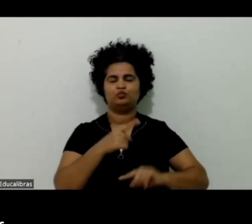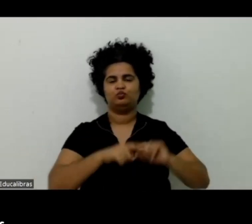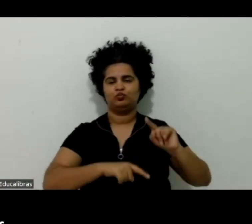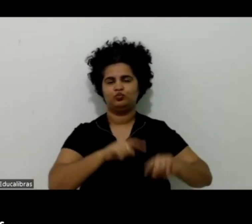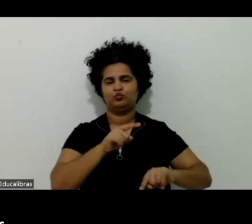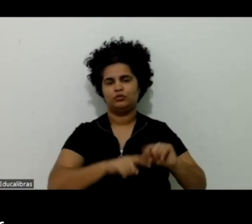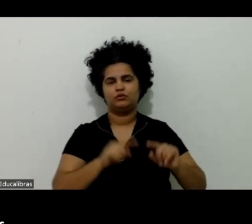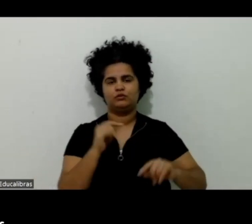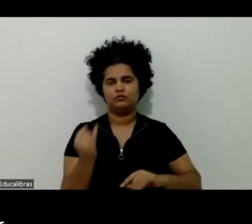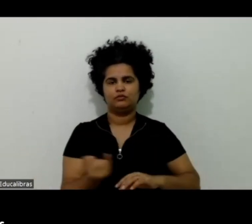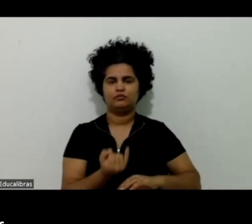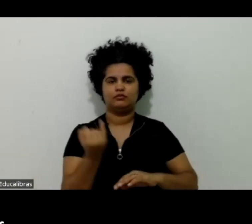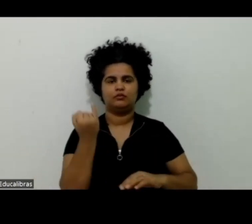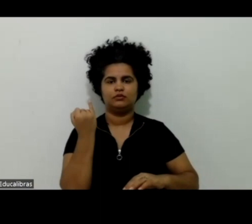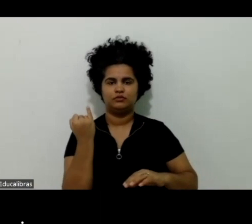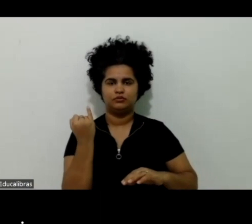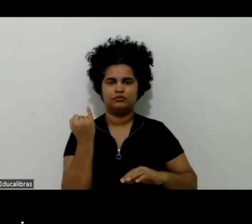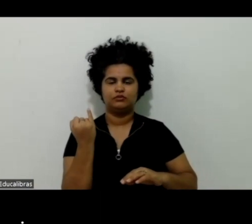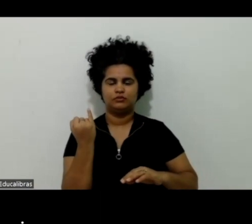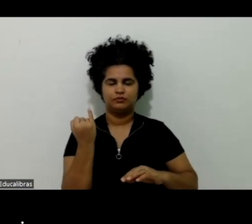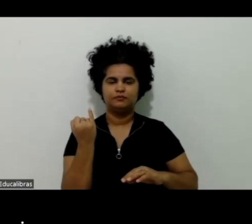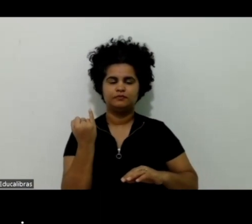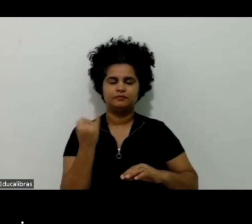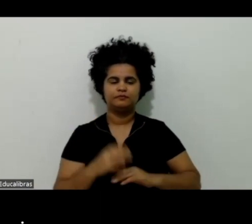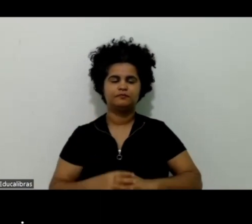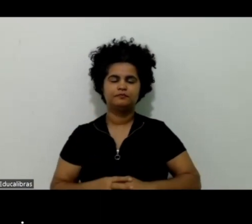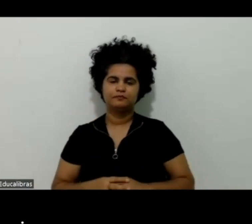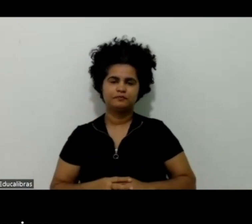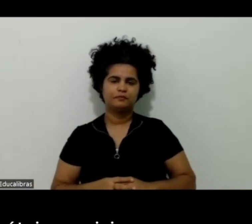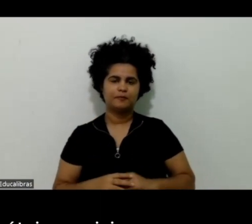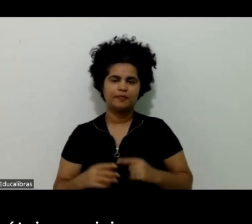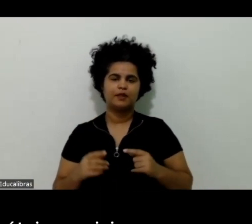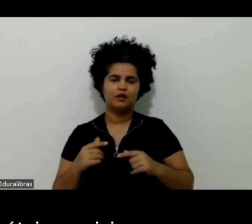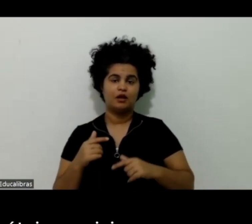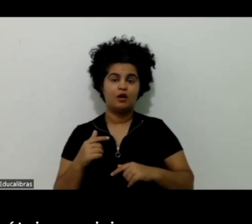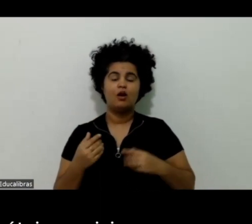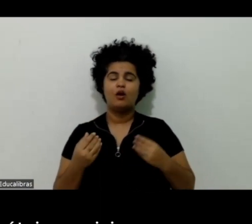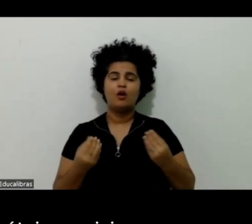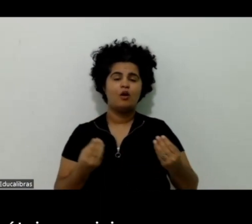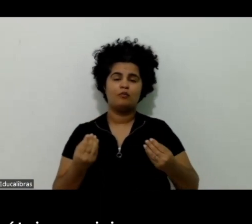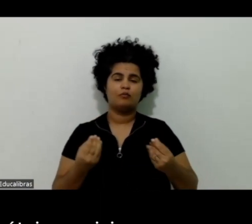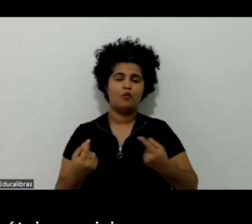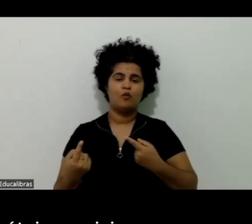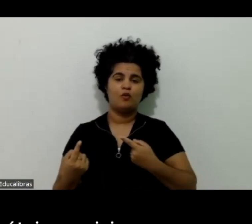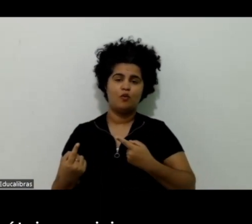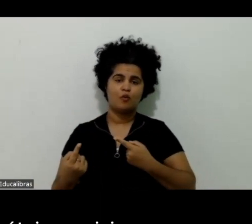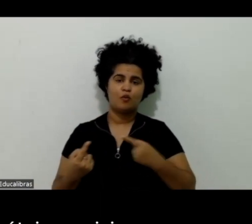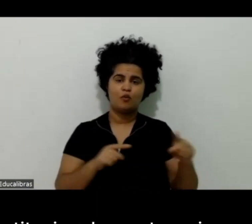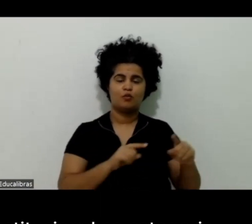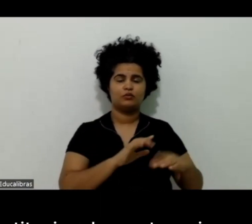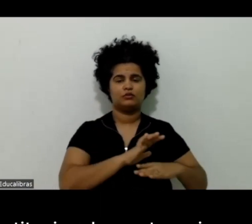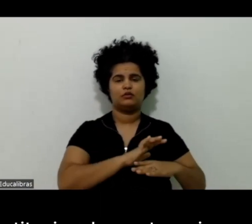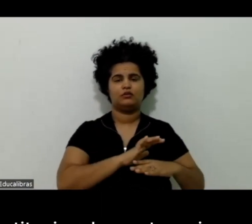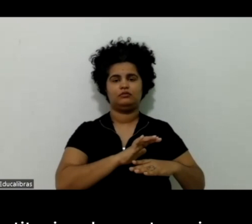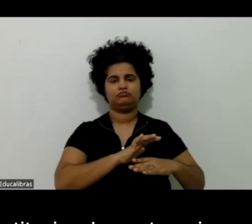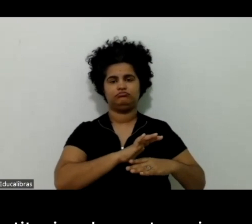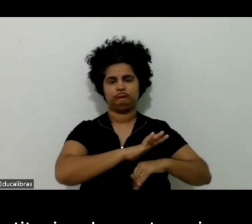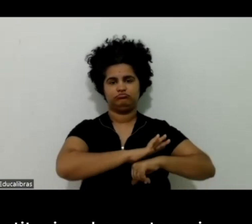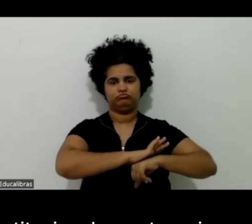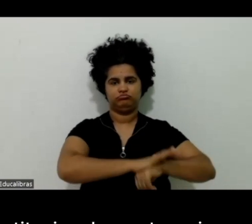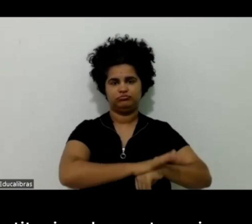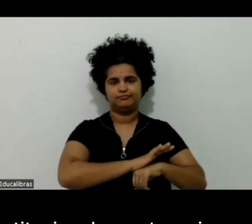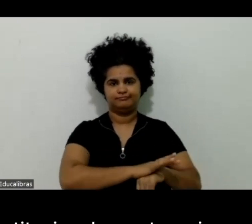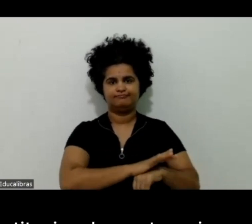importante no que se refere ao avanço, né, do combate ao racismo, ao avanço das relações étnico-raciais, né, e do enfrentamento ao